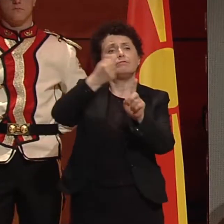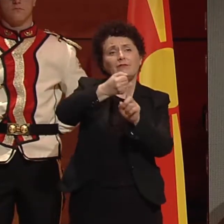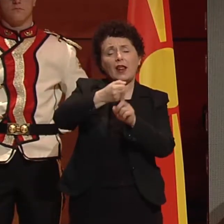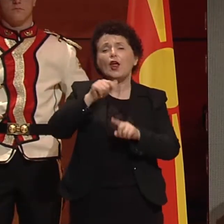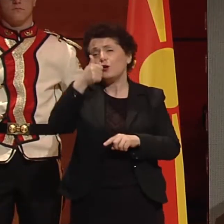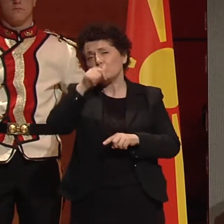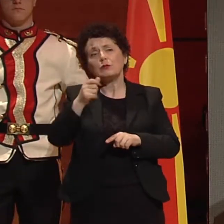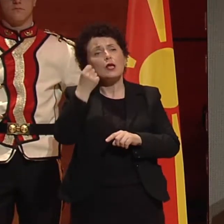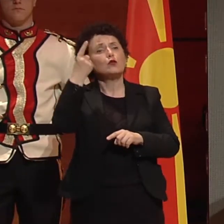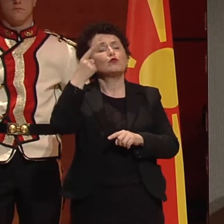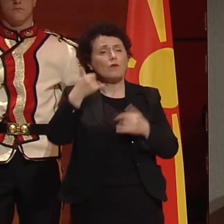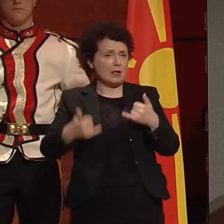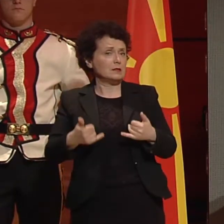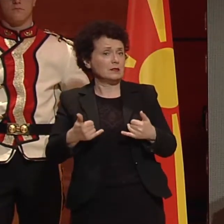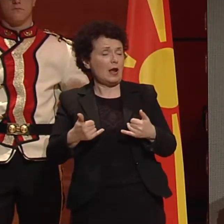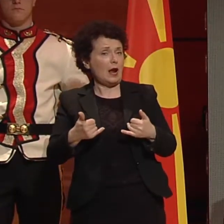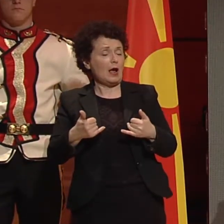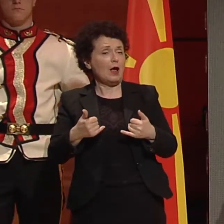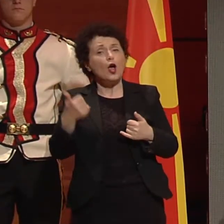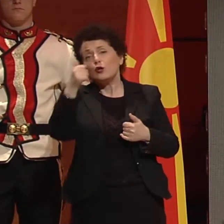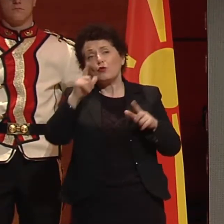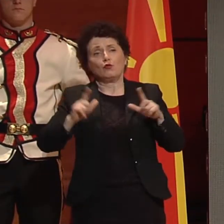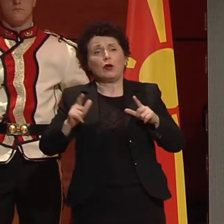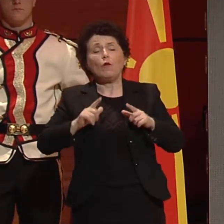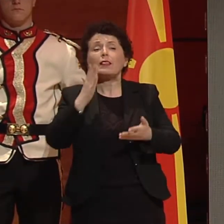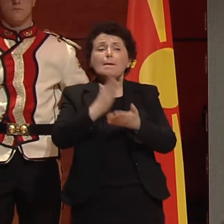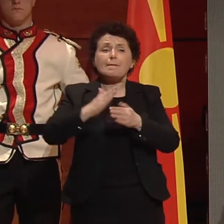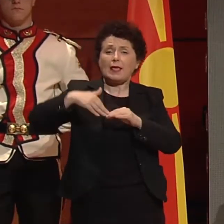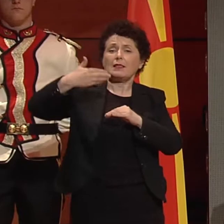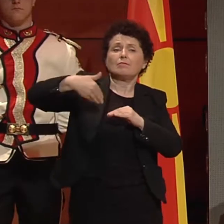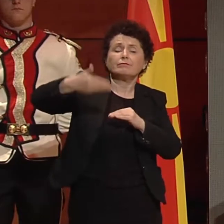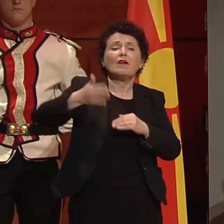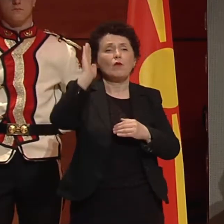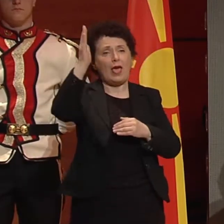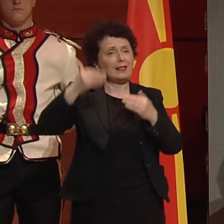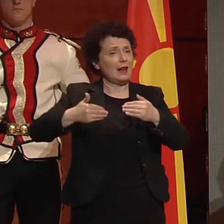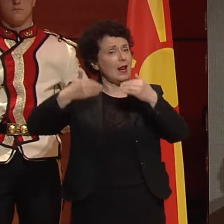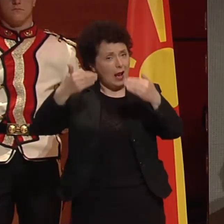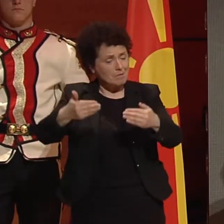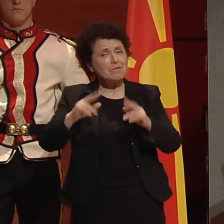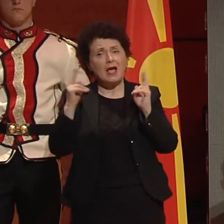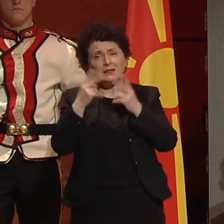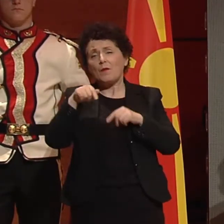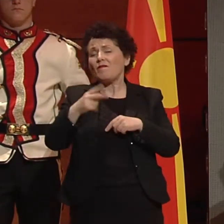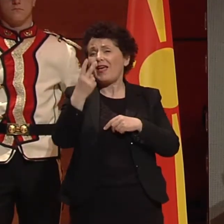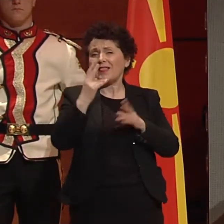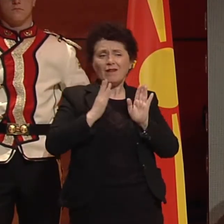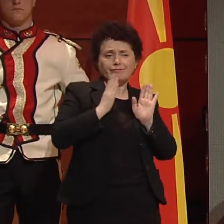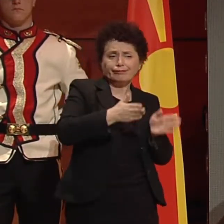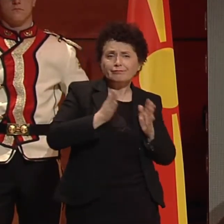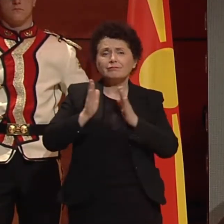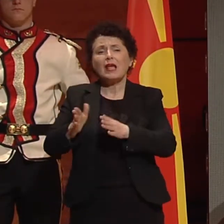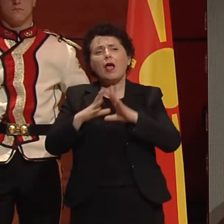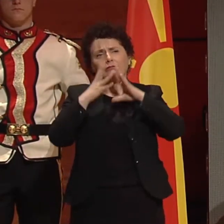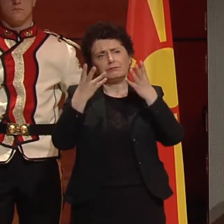она што се случува во сегашноста и што се очекува да биде во иднината. При тоа се разбира, овие два пристапа се комплементарни